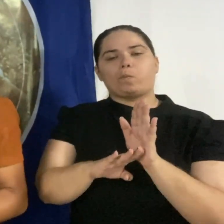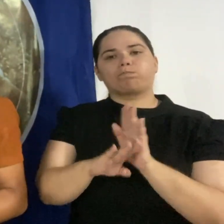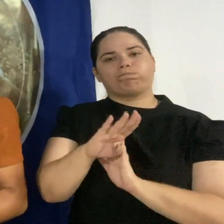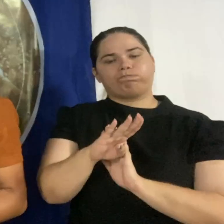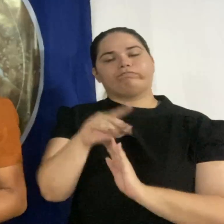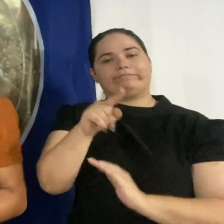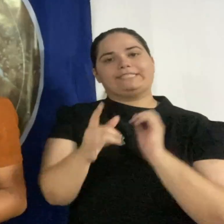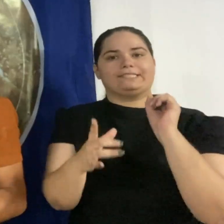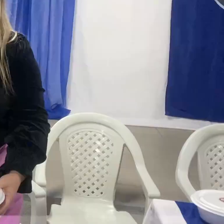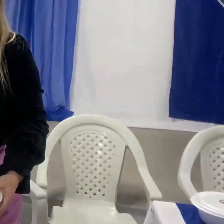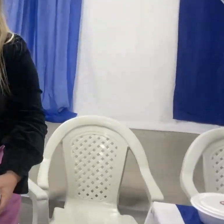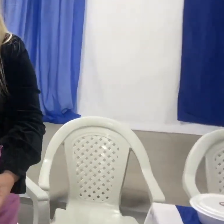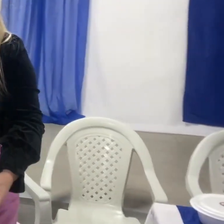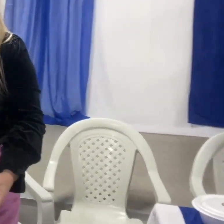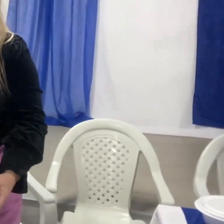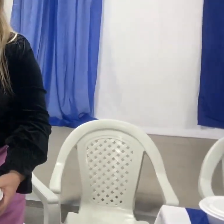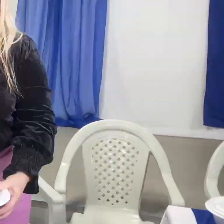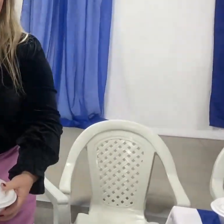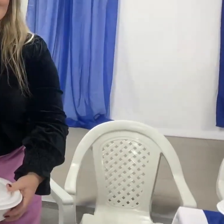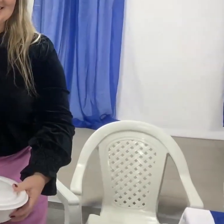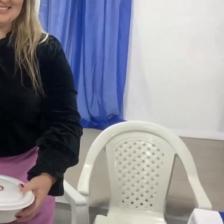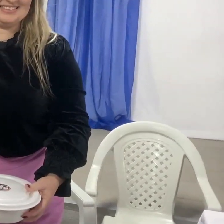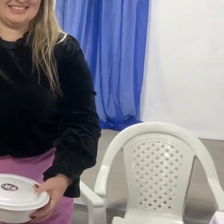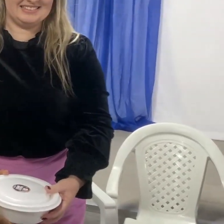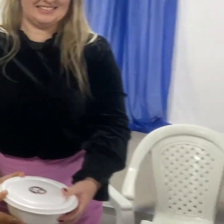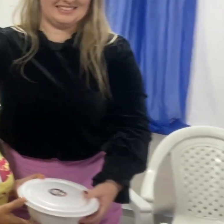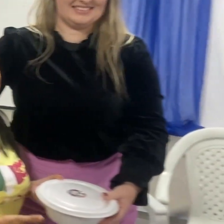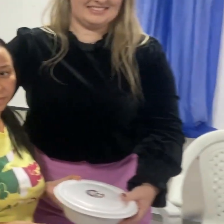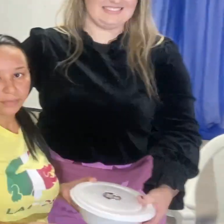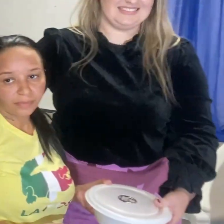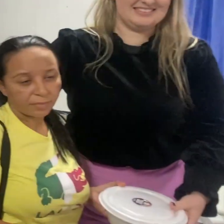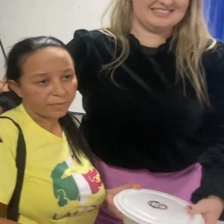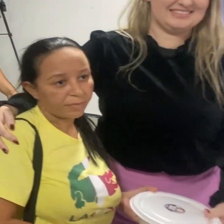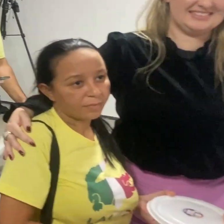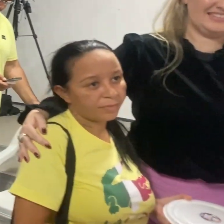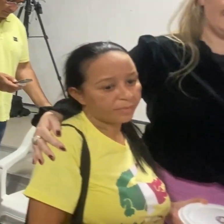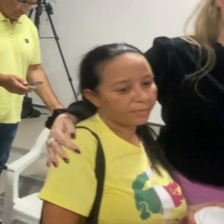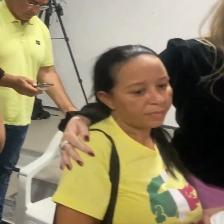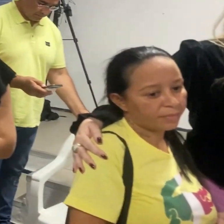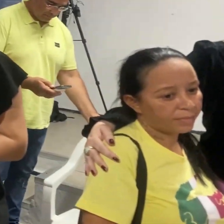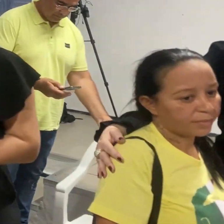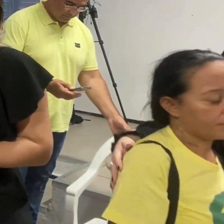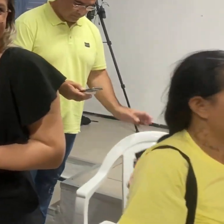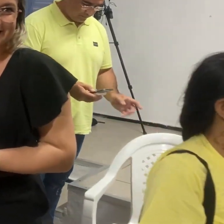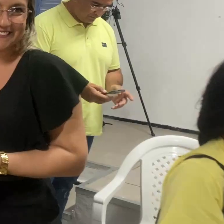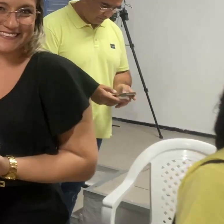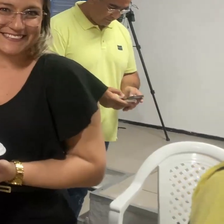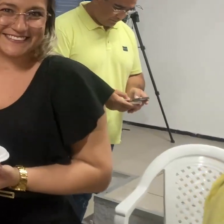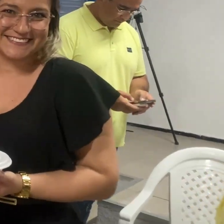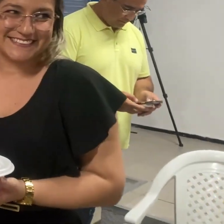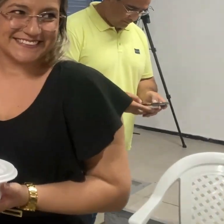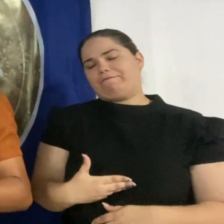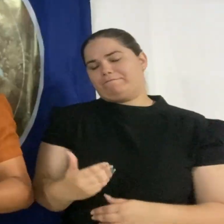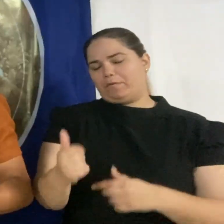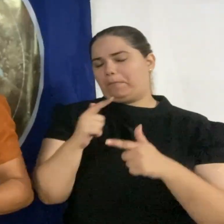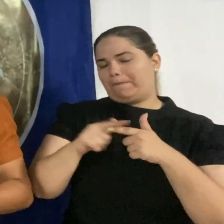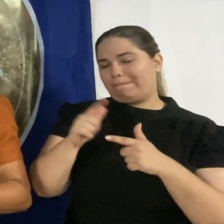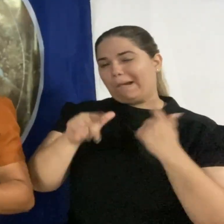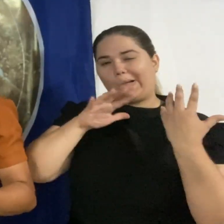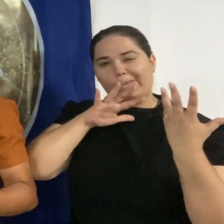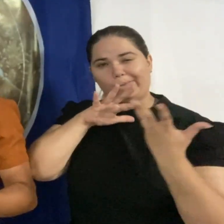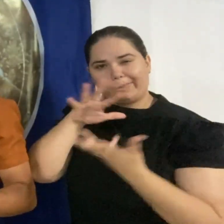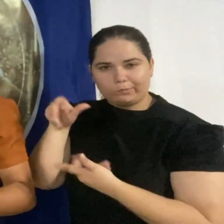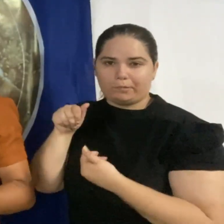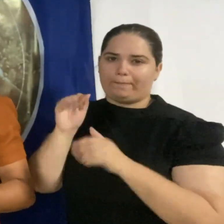segurança alimentar, né, e minimizar, né, a fome da nossa população. A gente sabe que a fome é mundial, né, Dilmara, mas nem todo mundo